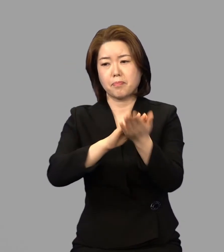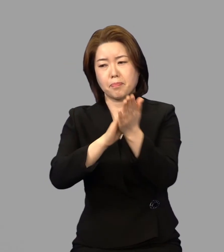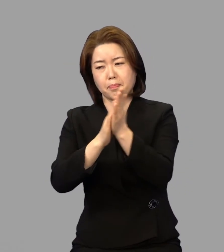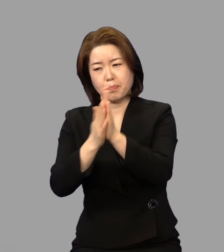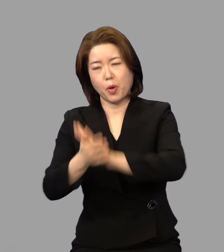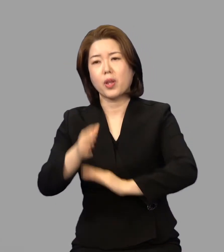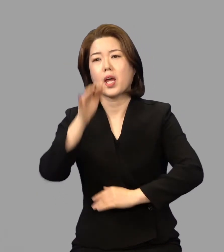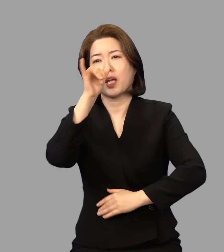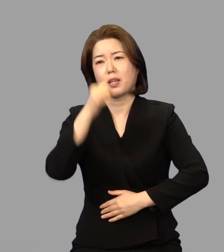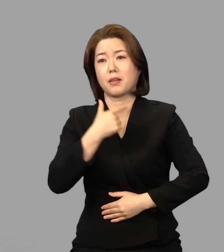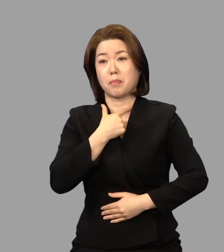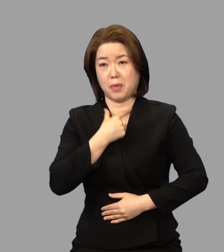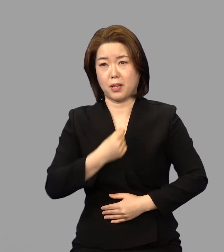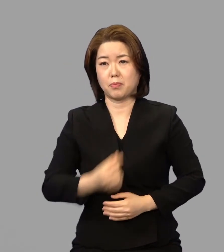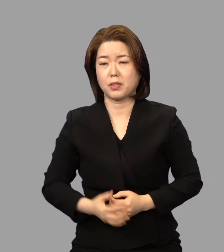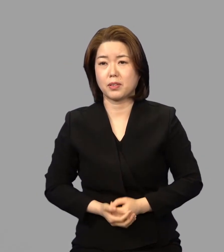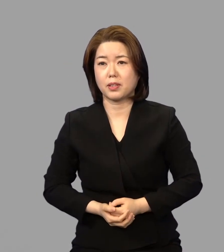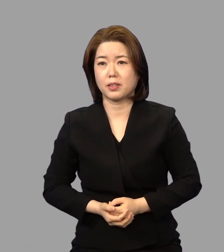축복합니다.